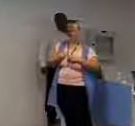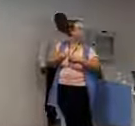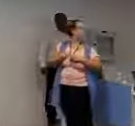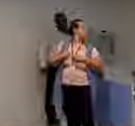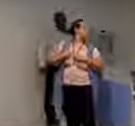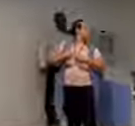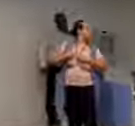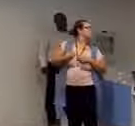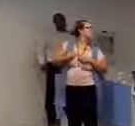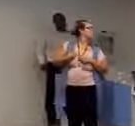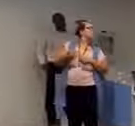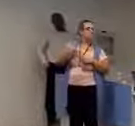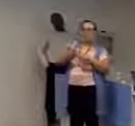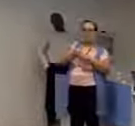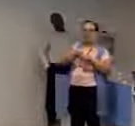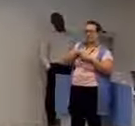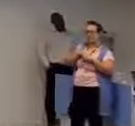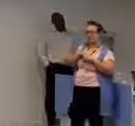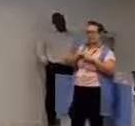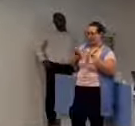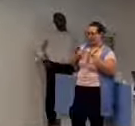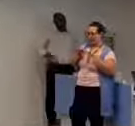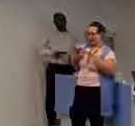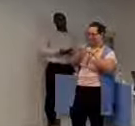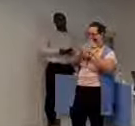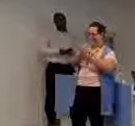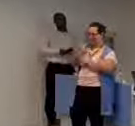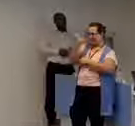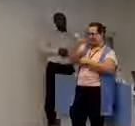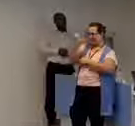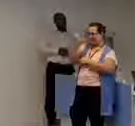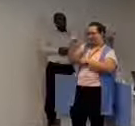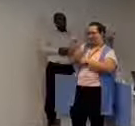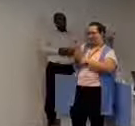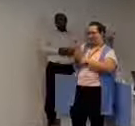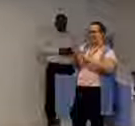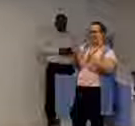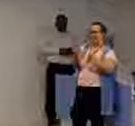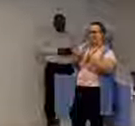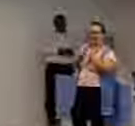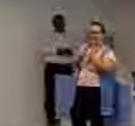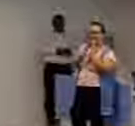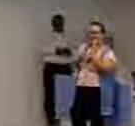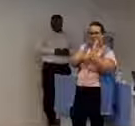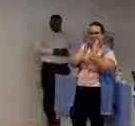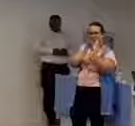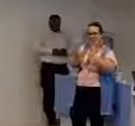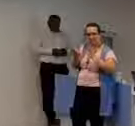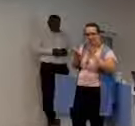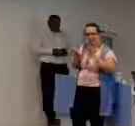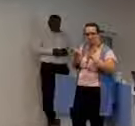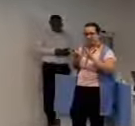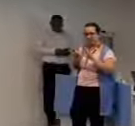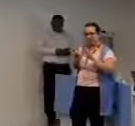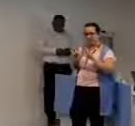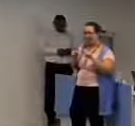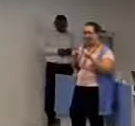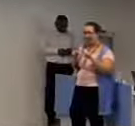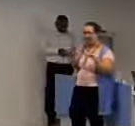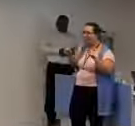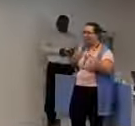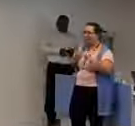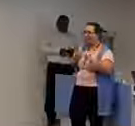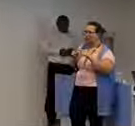muito específicos que me ajudam rapidamente a criar a inclusão desses itens, referenciar,